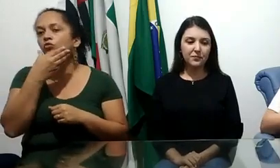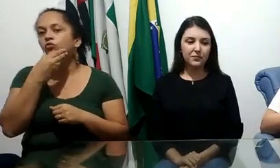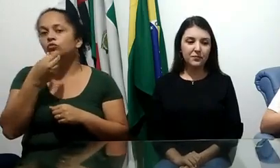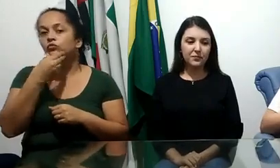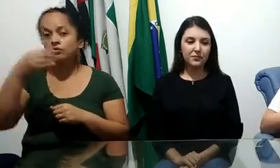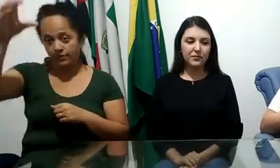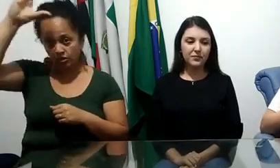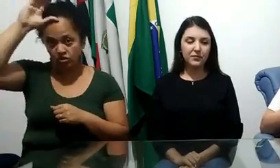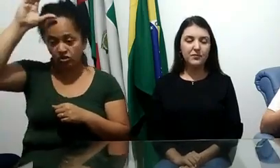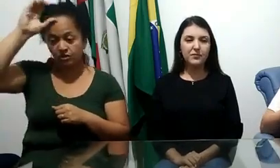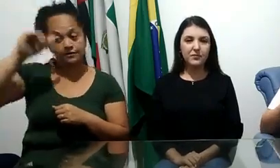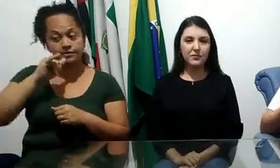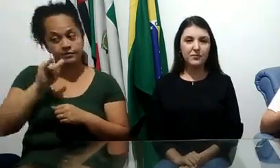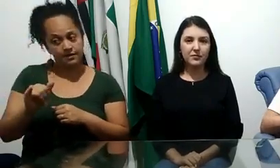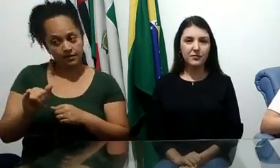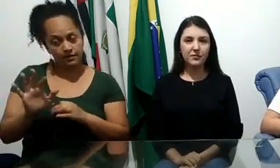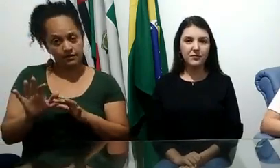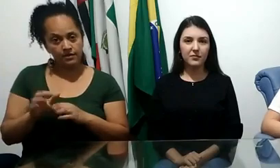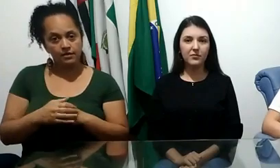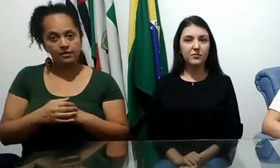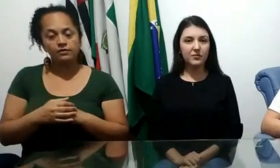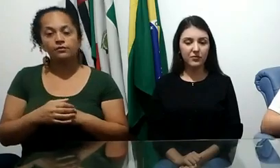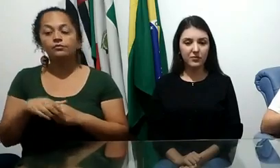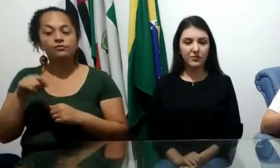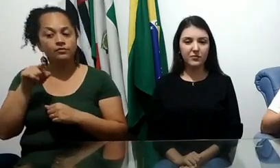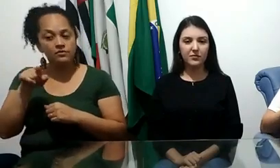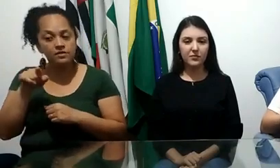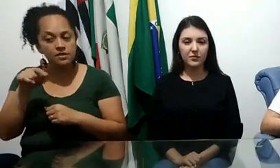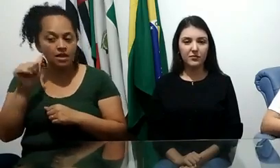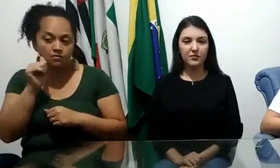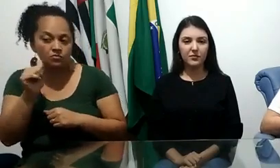ele falou para ela que ela não se apresentasse como judia, mas